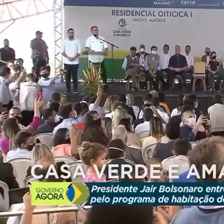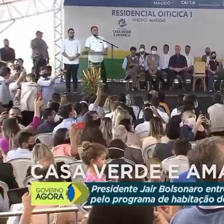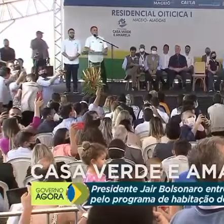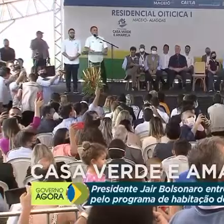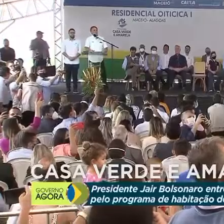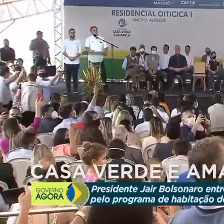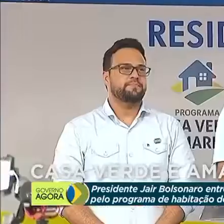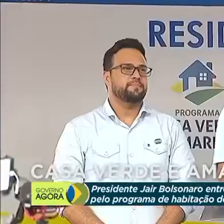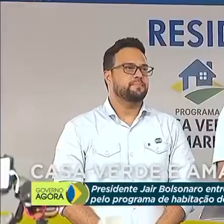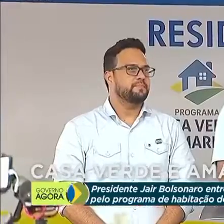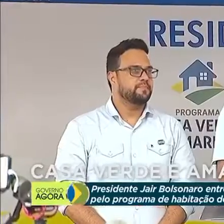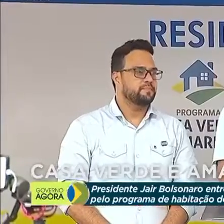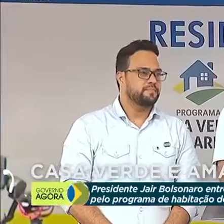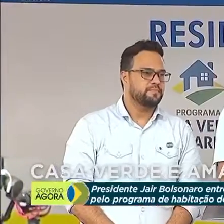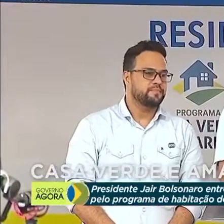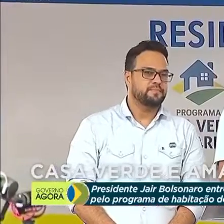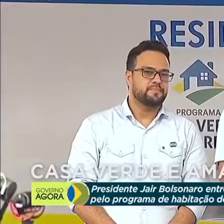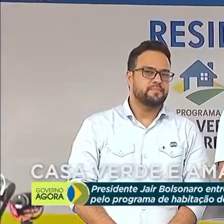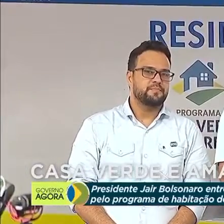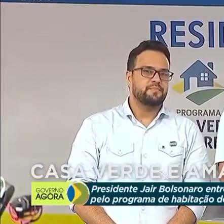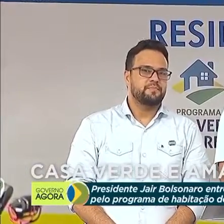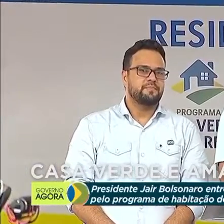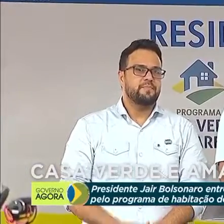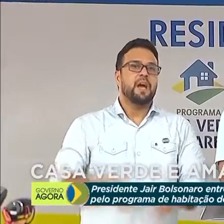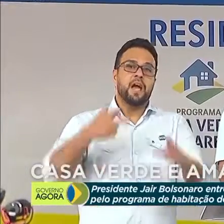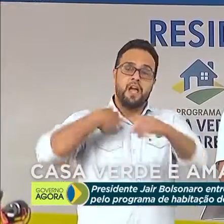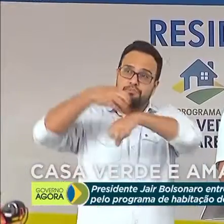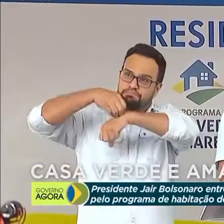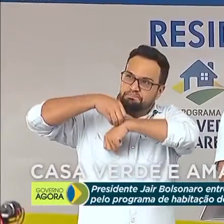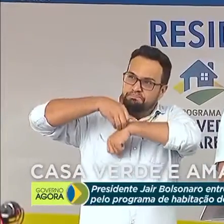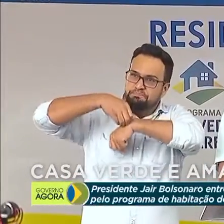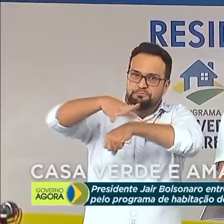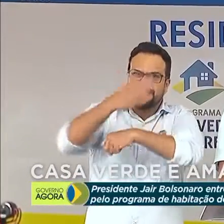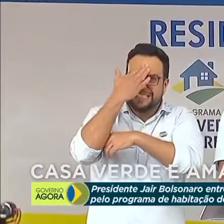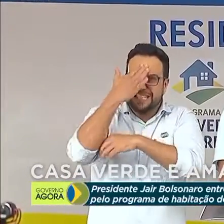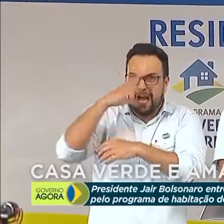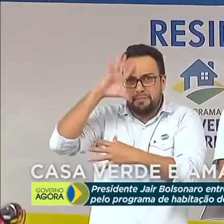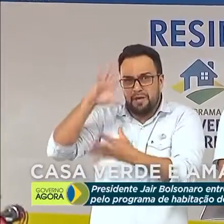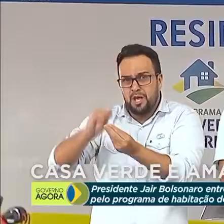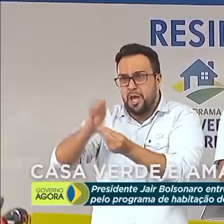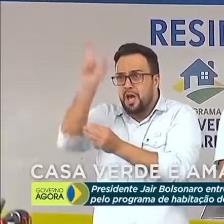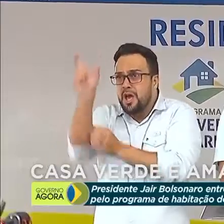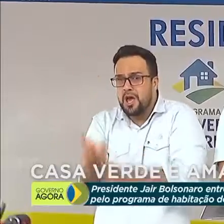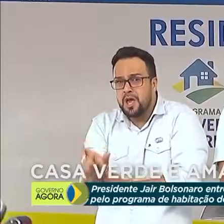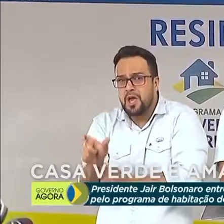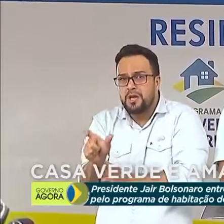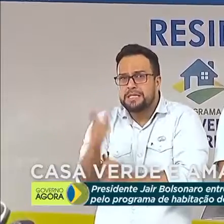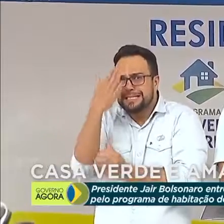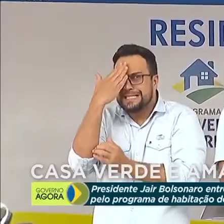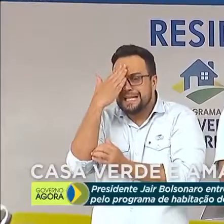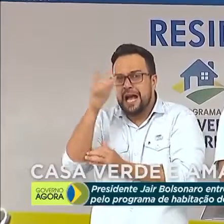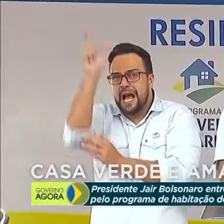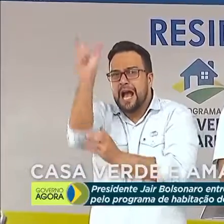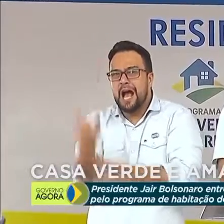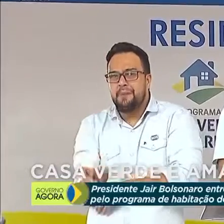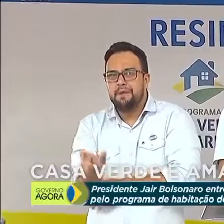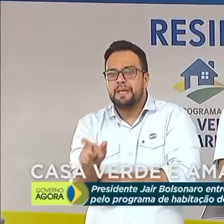O recado que eu tenho para esse indivíduo, se quer fazer um